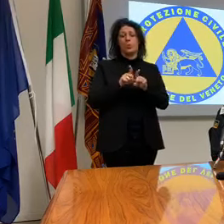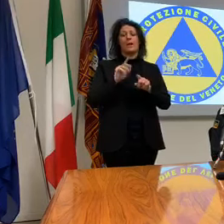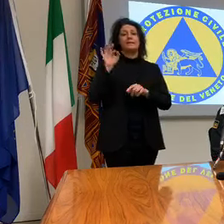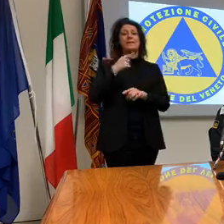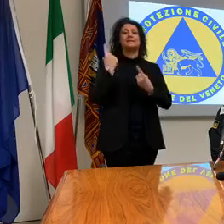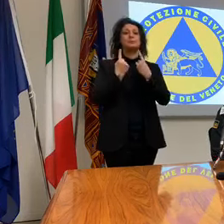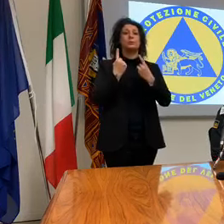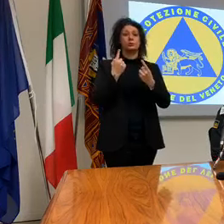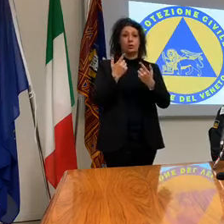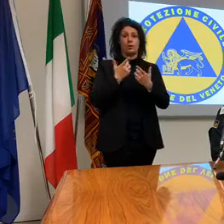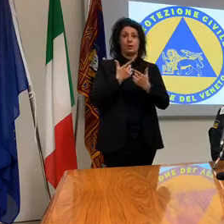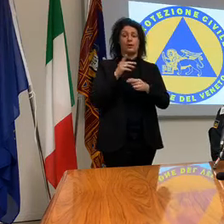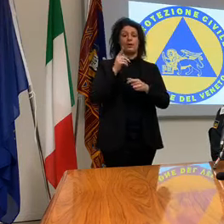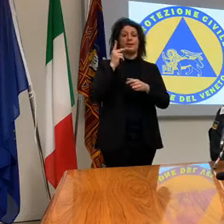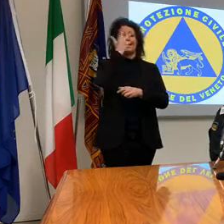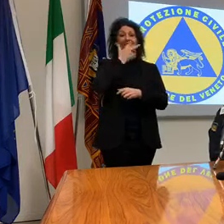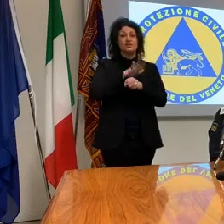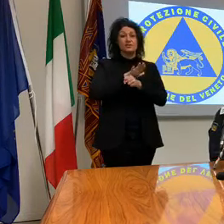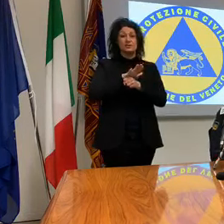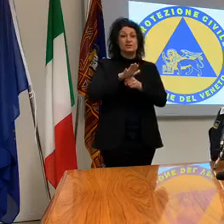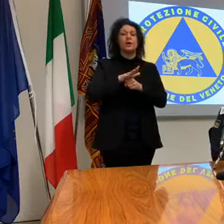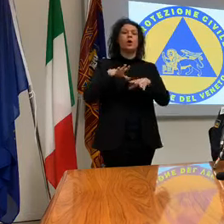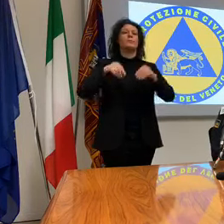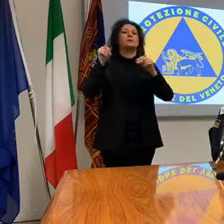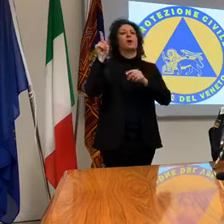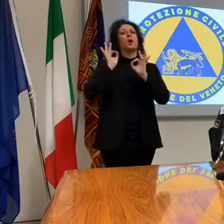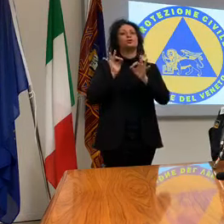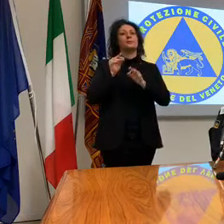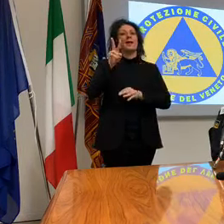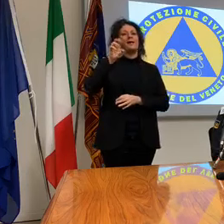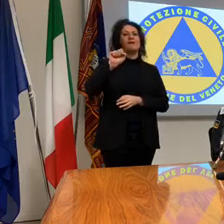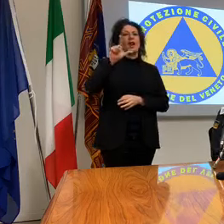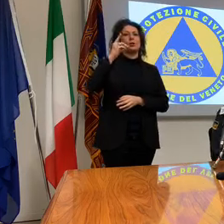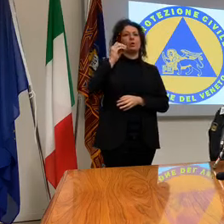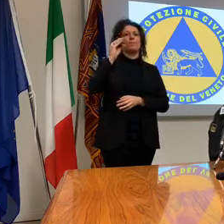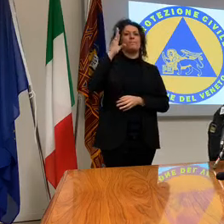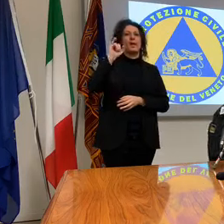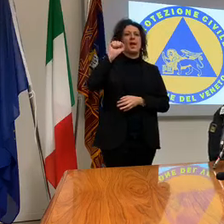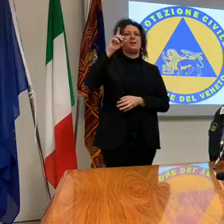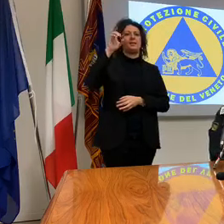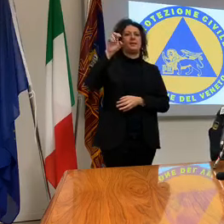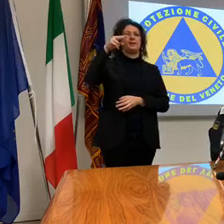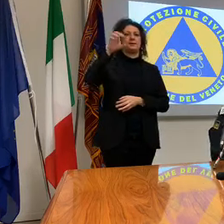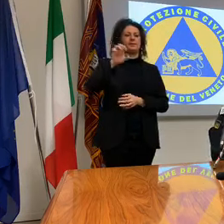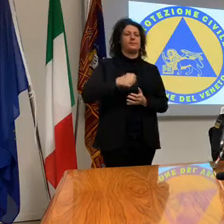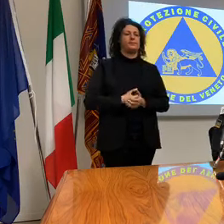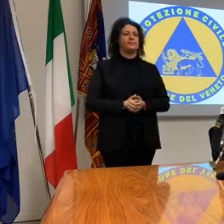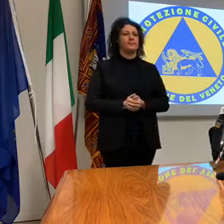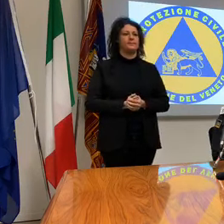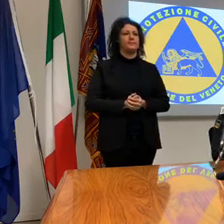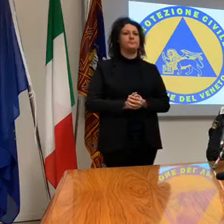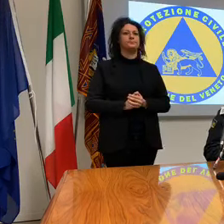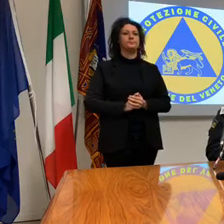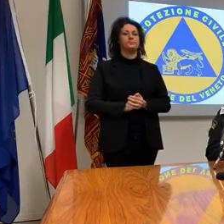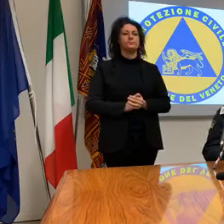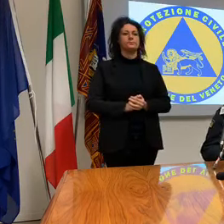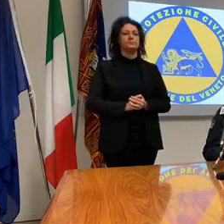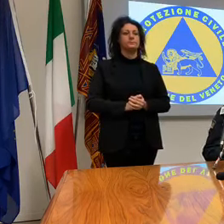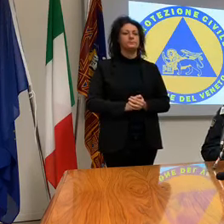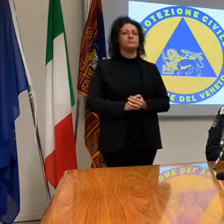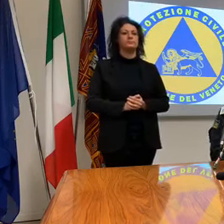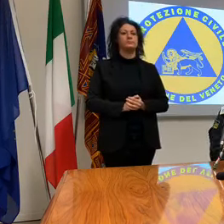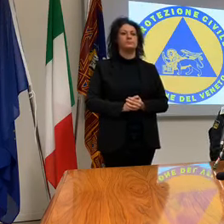tutto disponibile, perché ovviamente serviranno. Assolutamente sì, è stato pianificato dalla sanità anche la possibilità, a